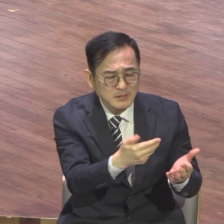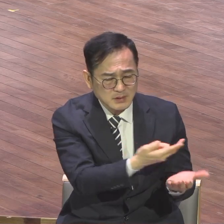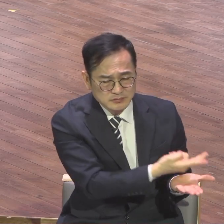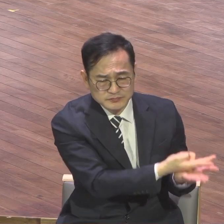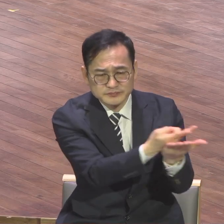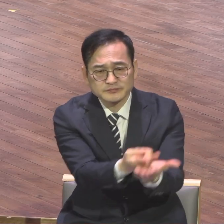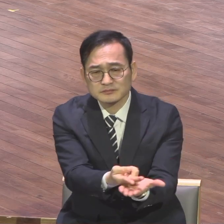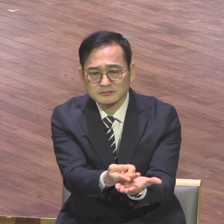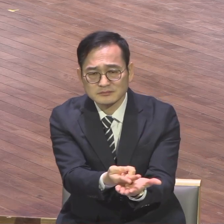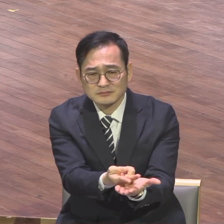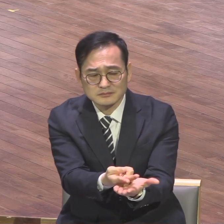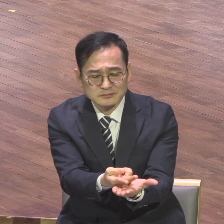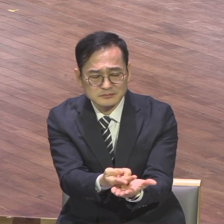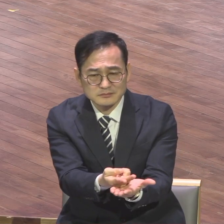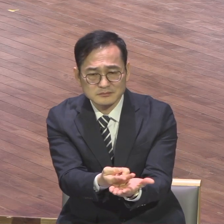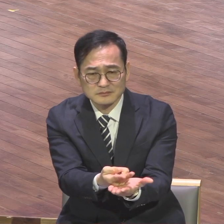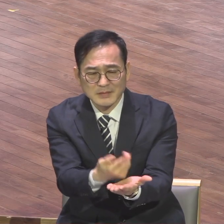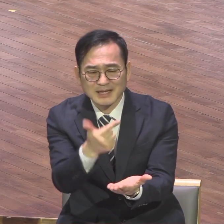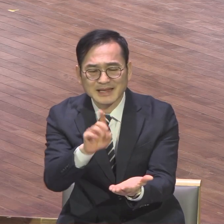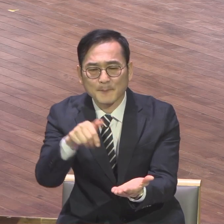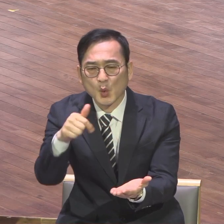산 거예요. 한 부분을